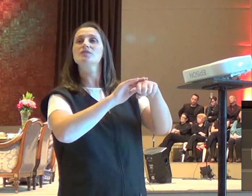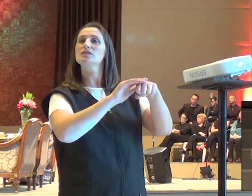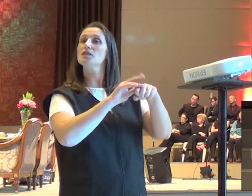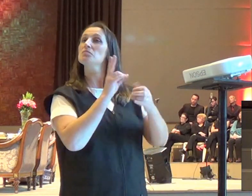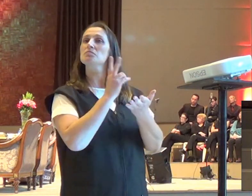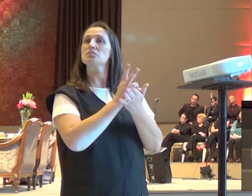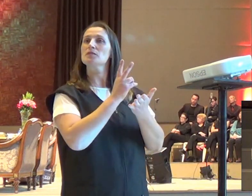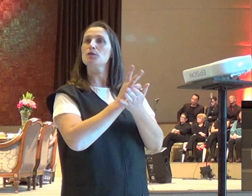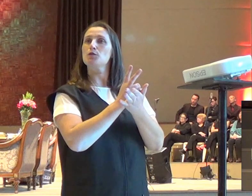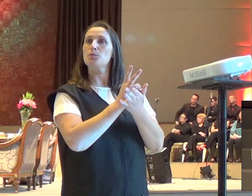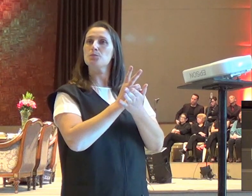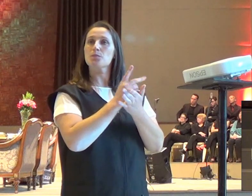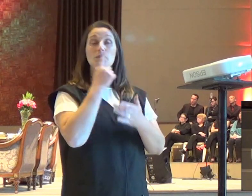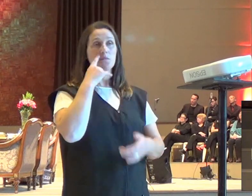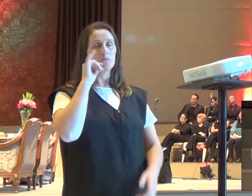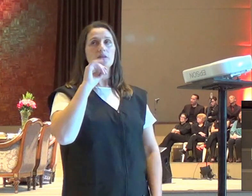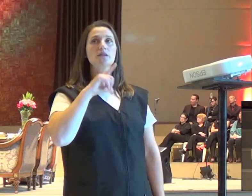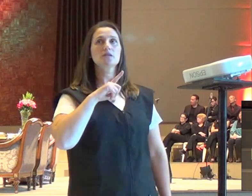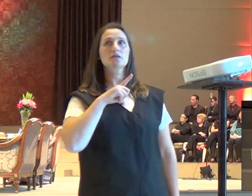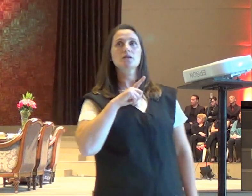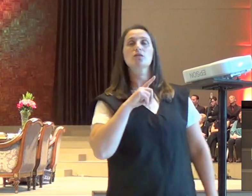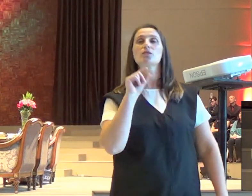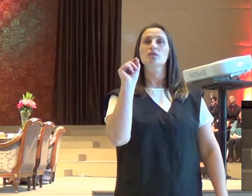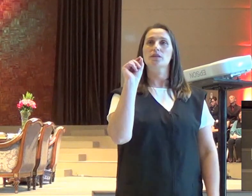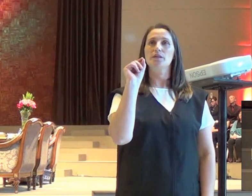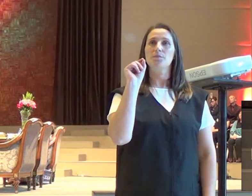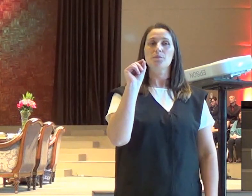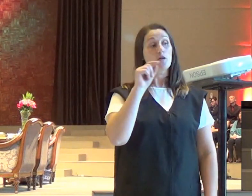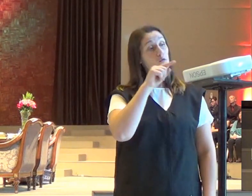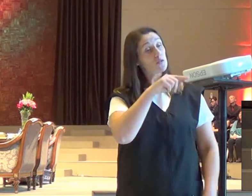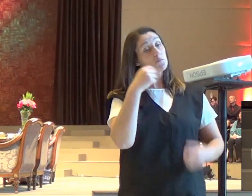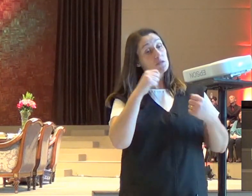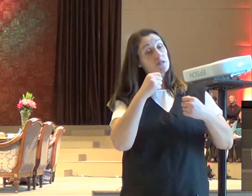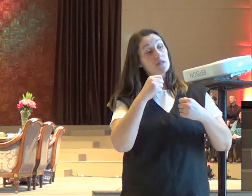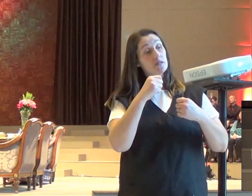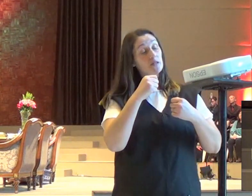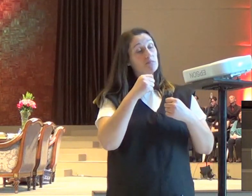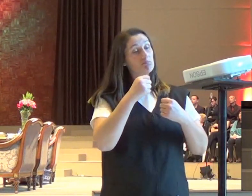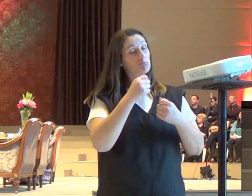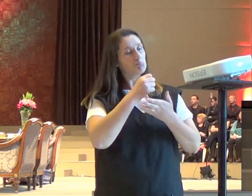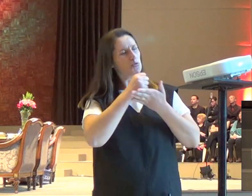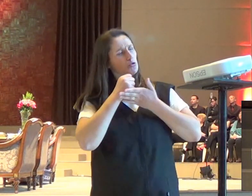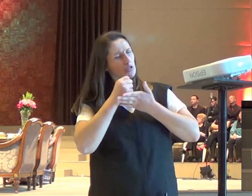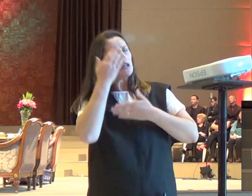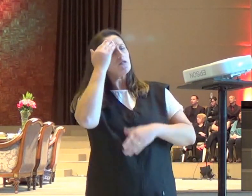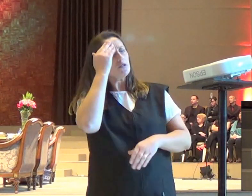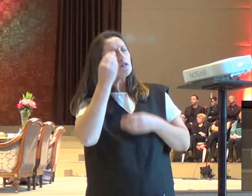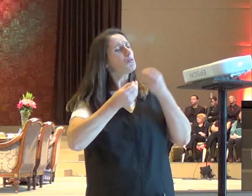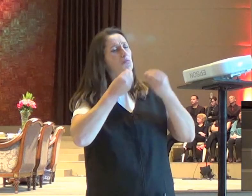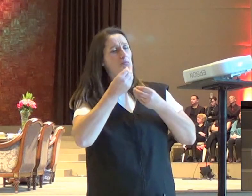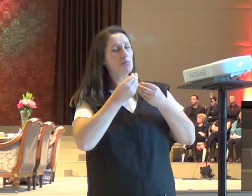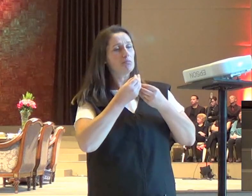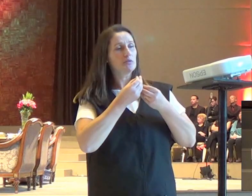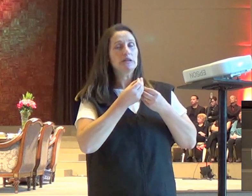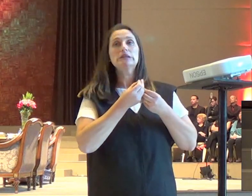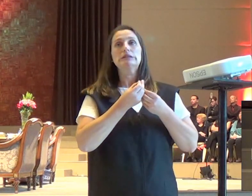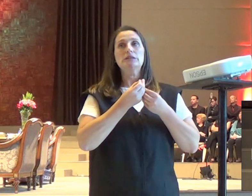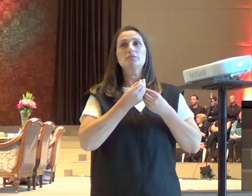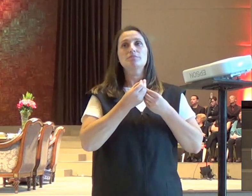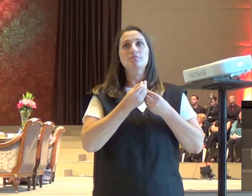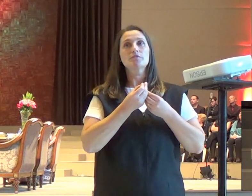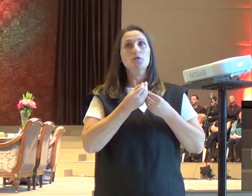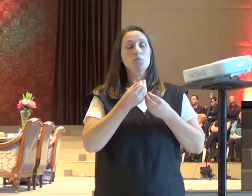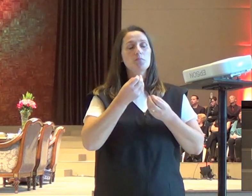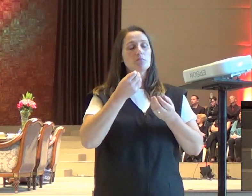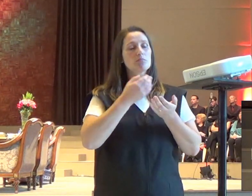papai tinha uma regra você pode fazer tudo desde que você me convença e era verdade ele cumpria essa